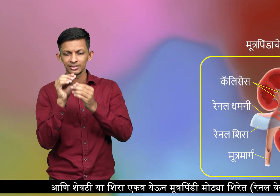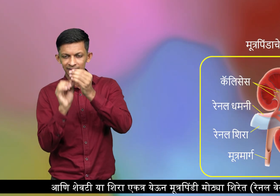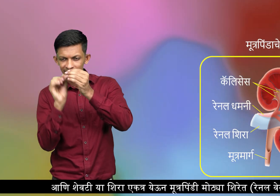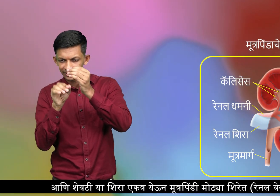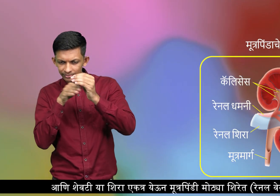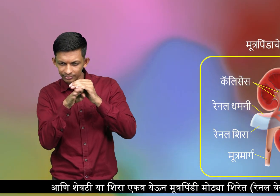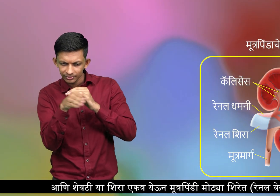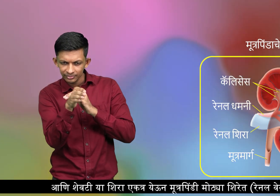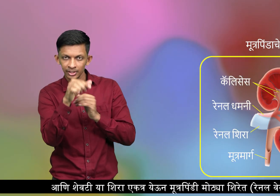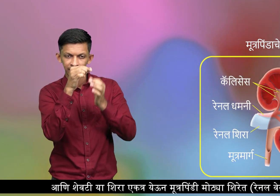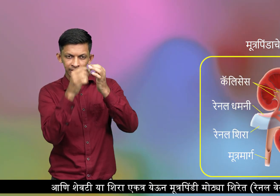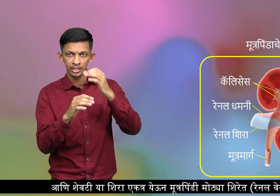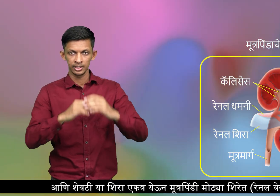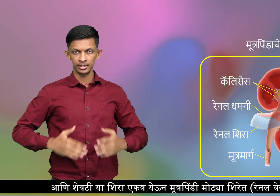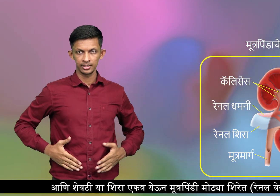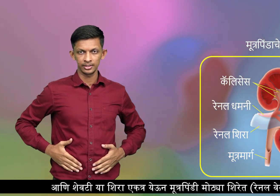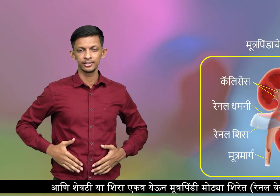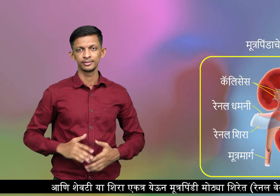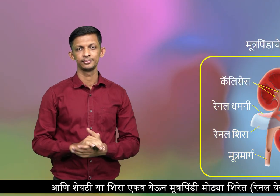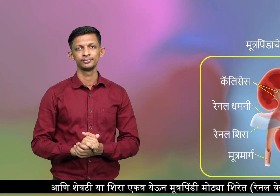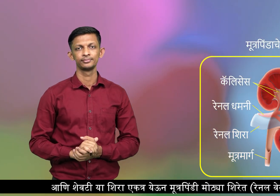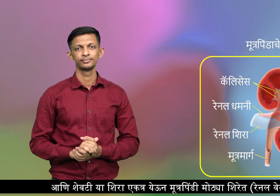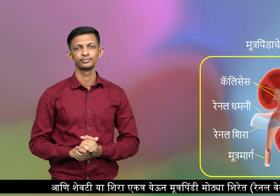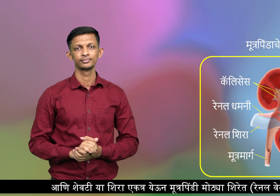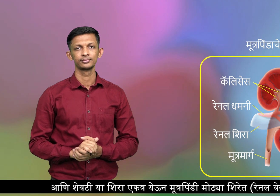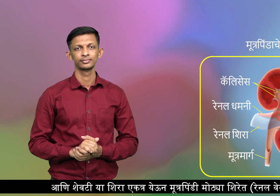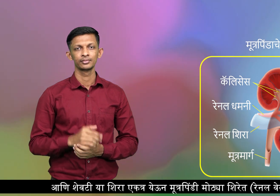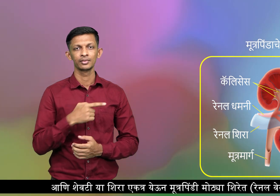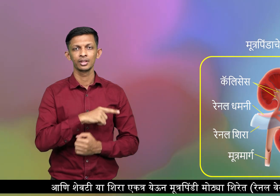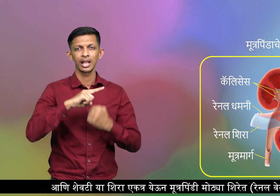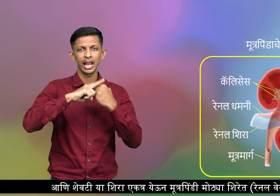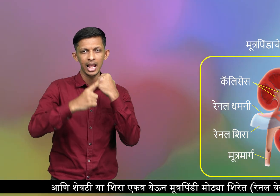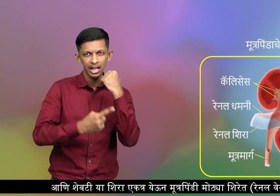येऊन मूत्रपिंडी मोठ्या शिरेत रेनल वेल विलीन होतात.